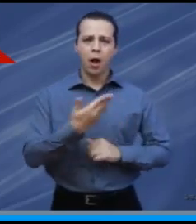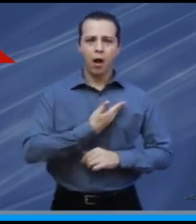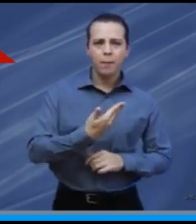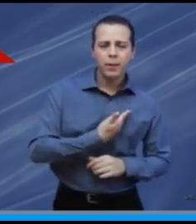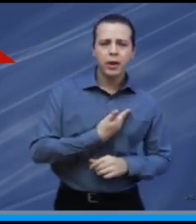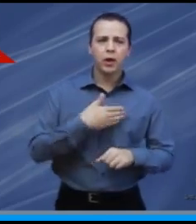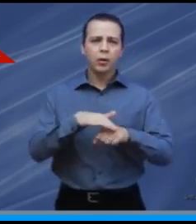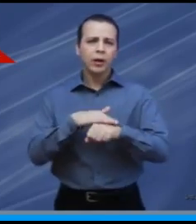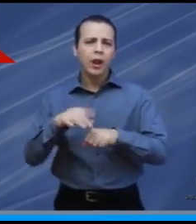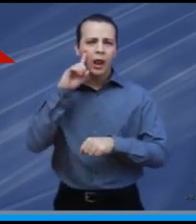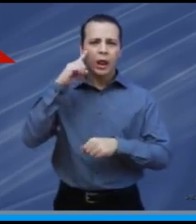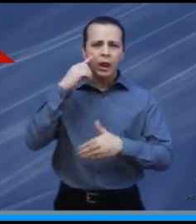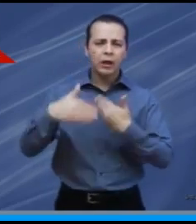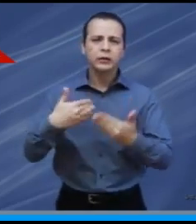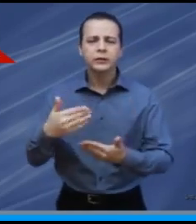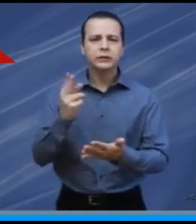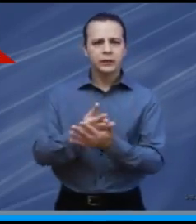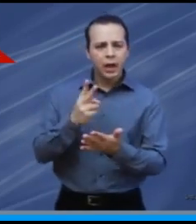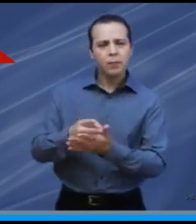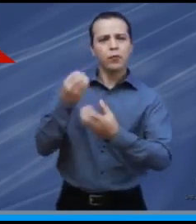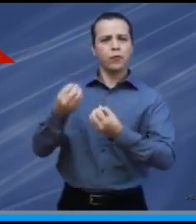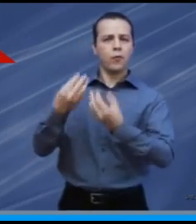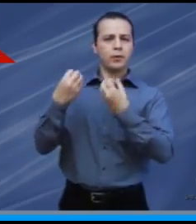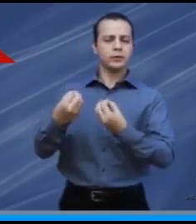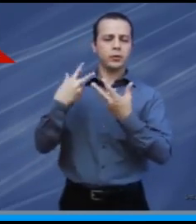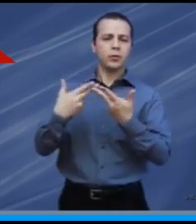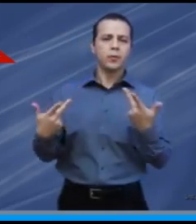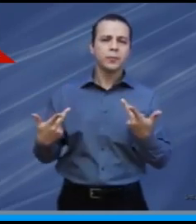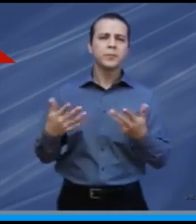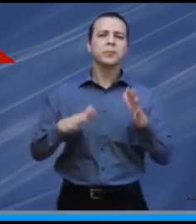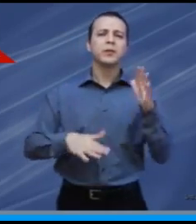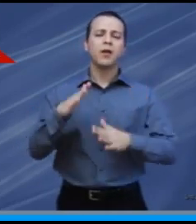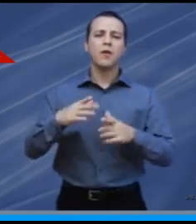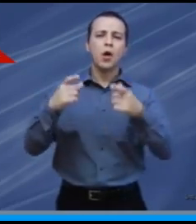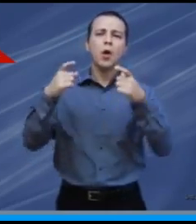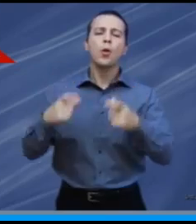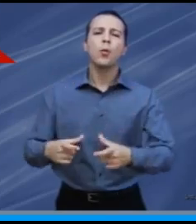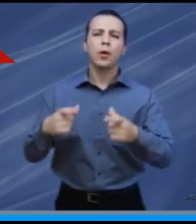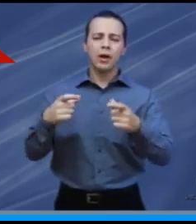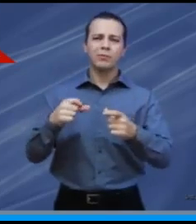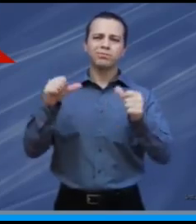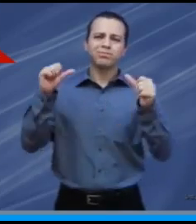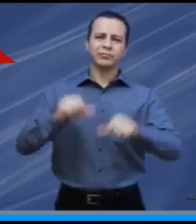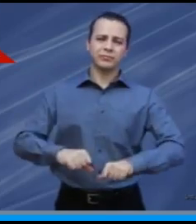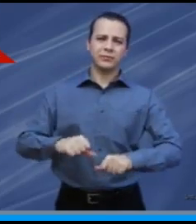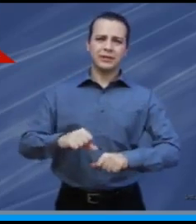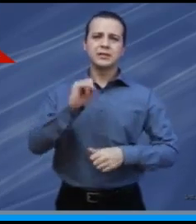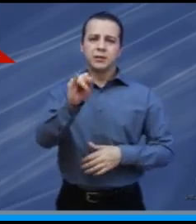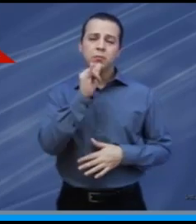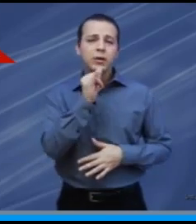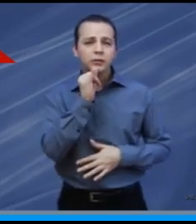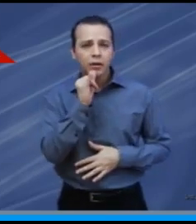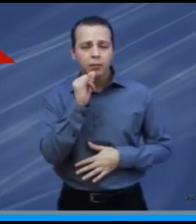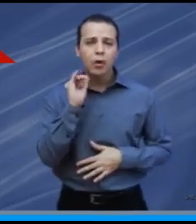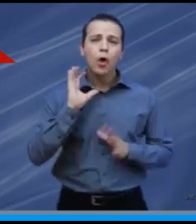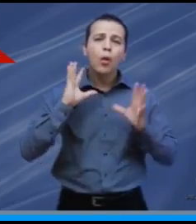de semana, nesses últimos dias, para levantar informações a respeito, são locais péssimos. Então, por um lado,